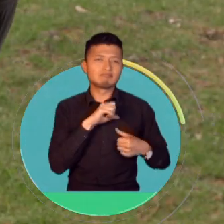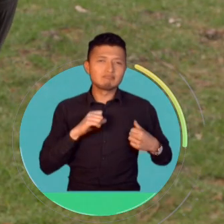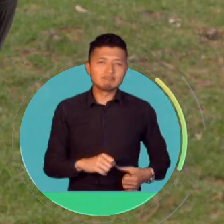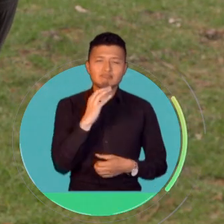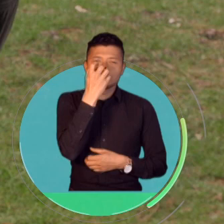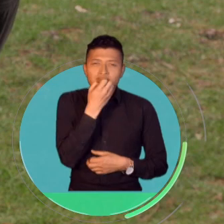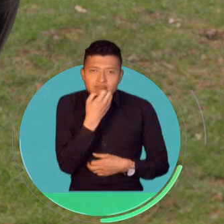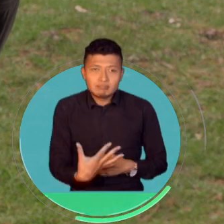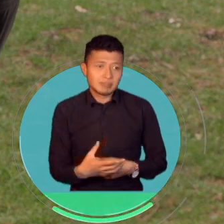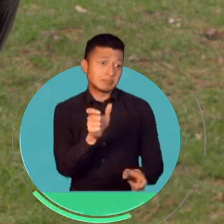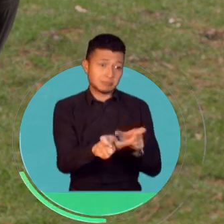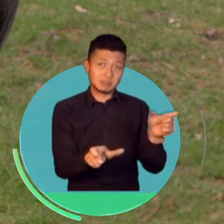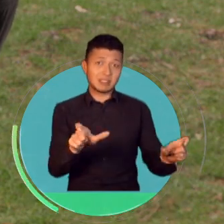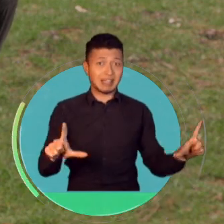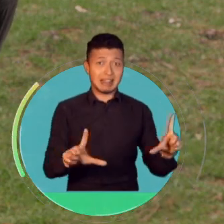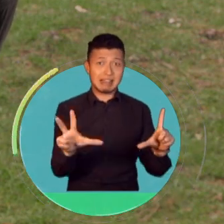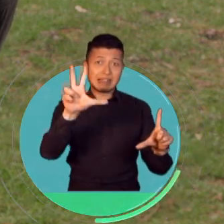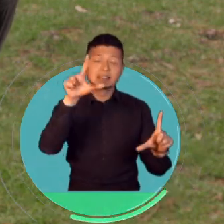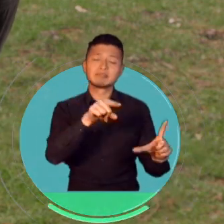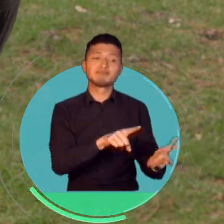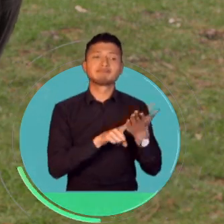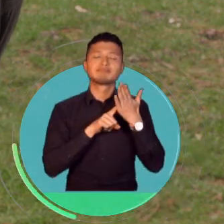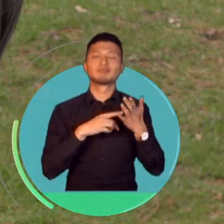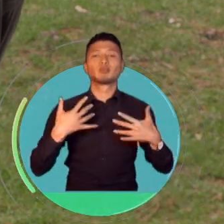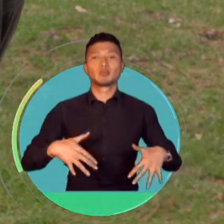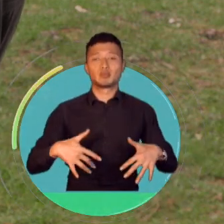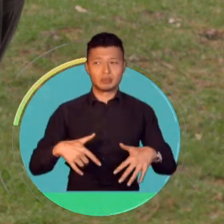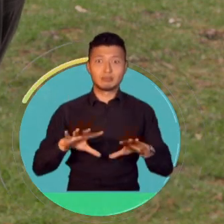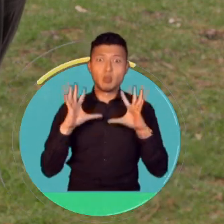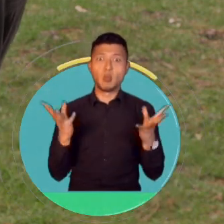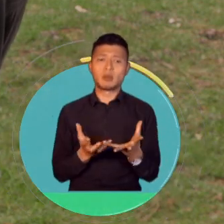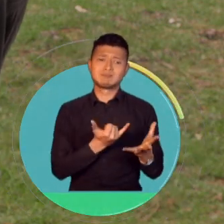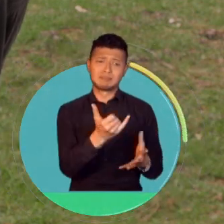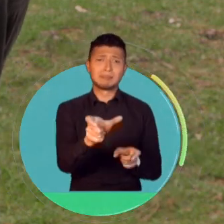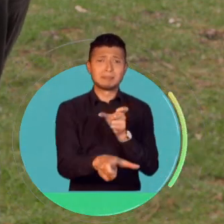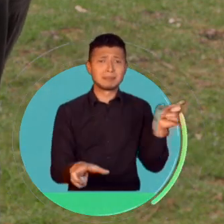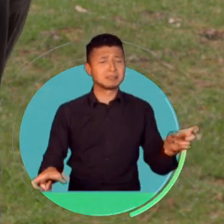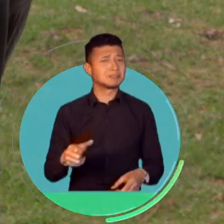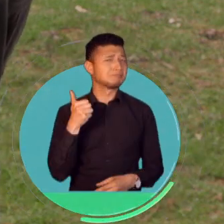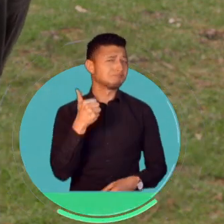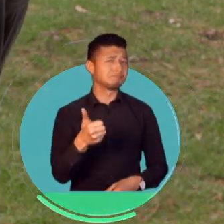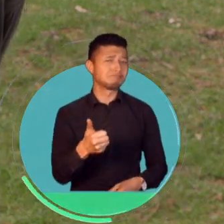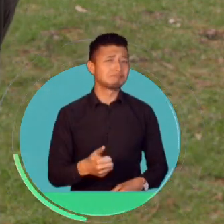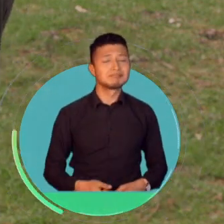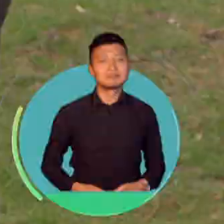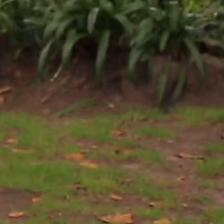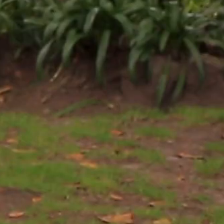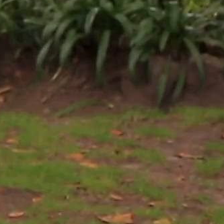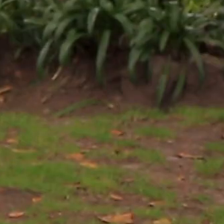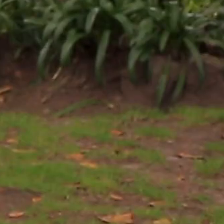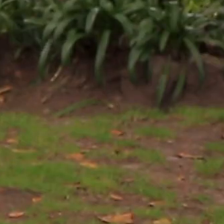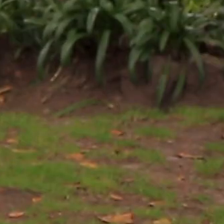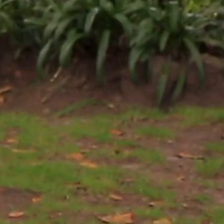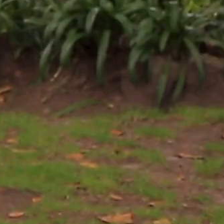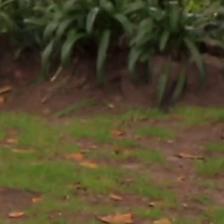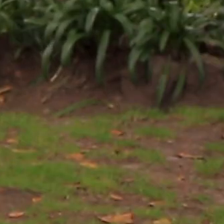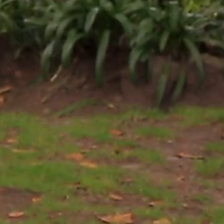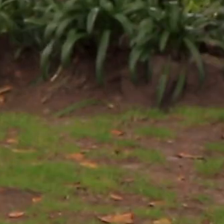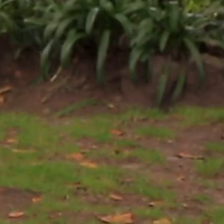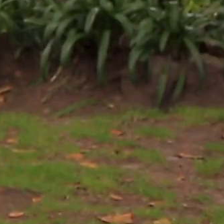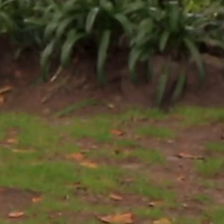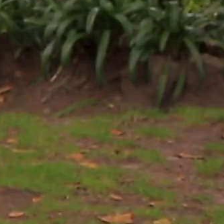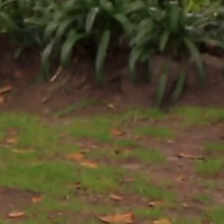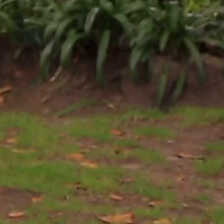que tenga un corazón muy bonito y la gente de Canal 13 me ha demostrado que hay que hay gente todavía muy bacana en este mundo Ok